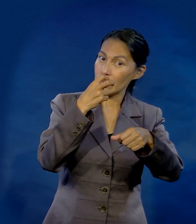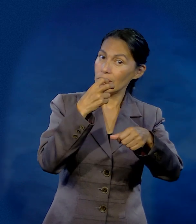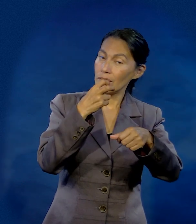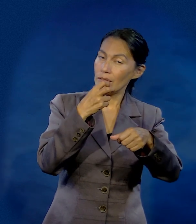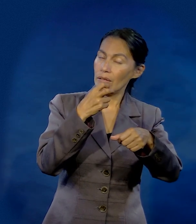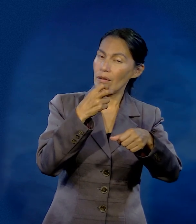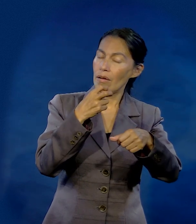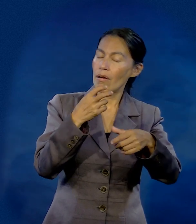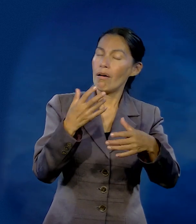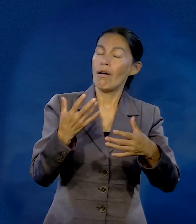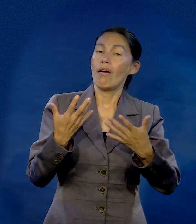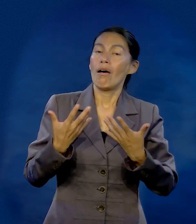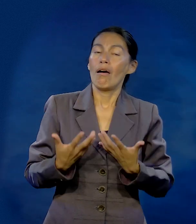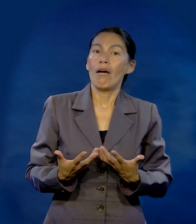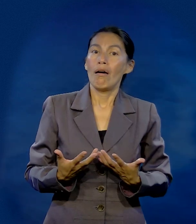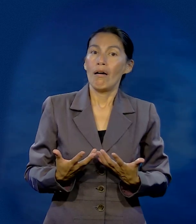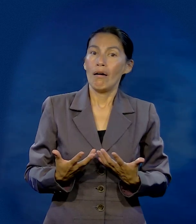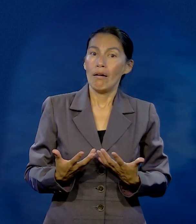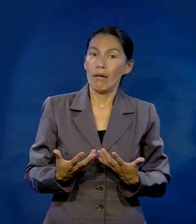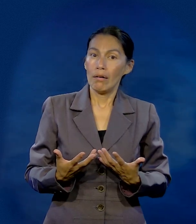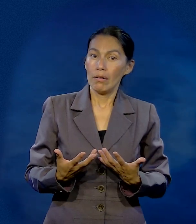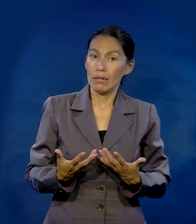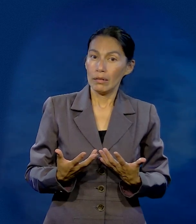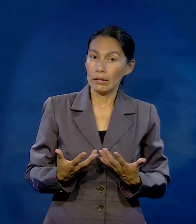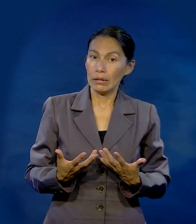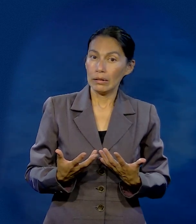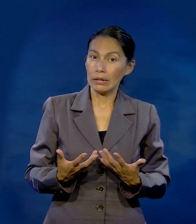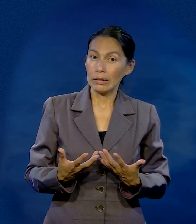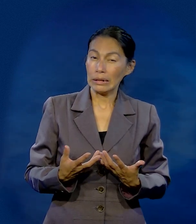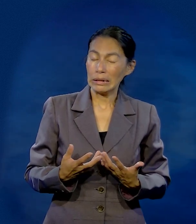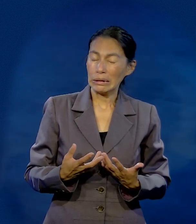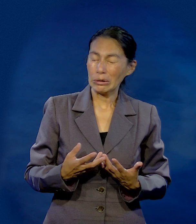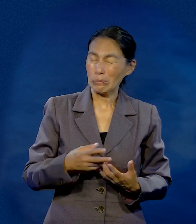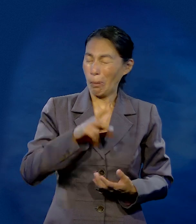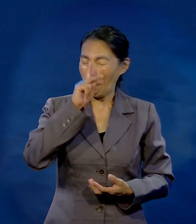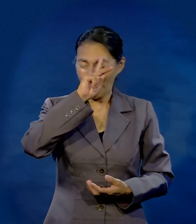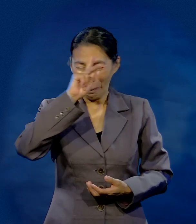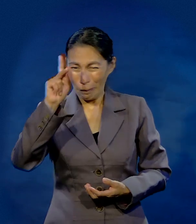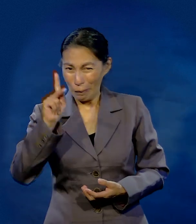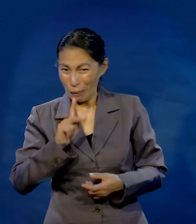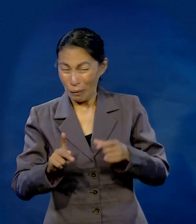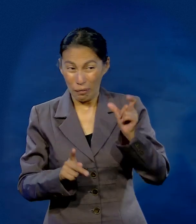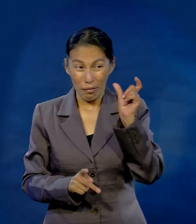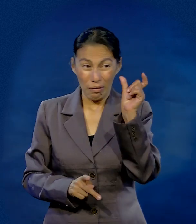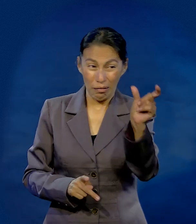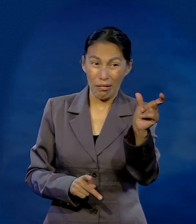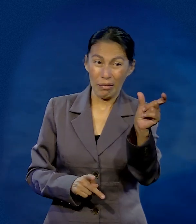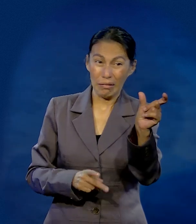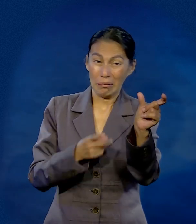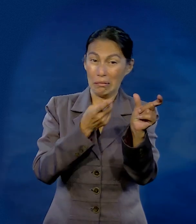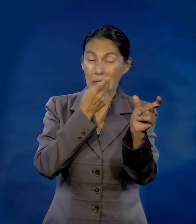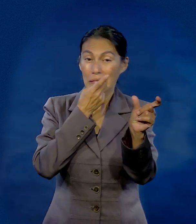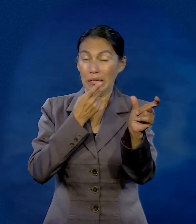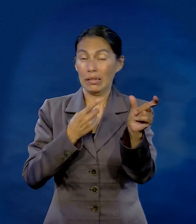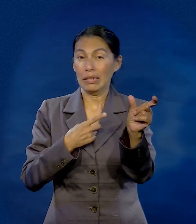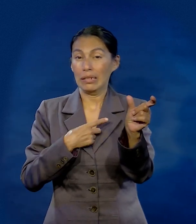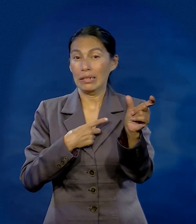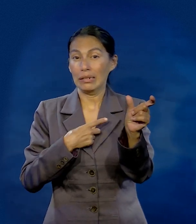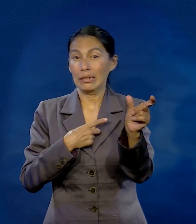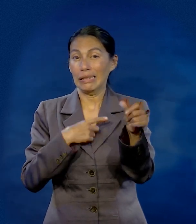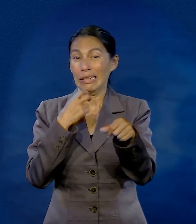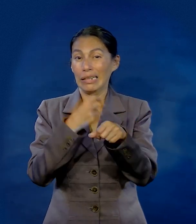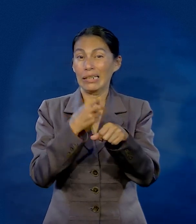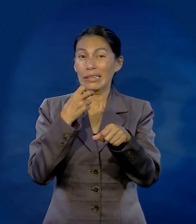ahora ha terminado y ha graduado y todos le gritan Felicidades licenciado Felicidades ingeniero Felicidades doctor